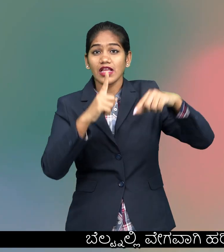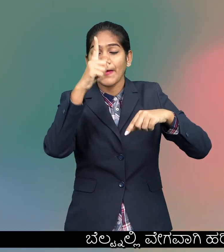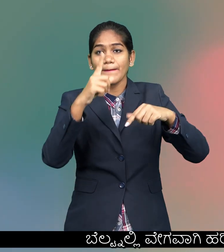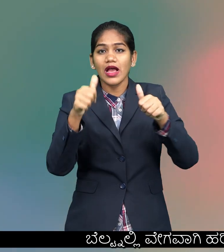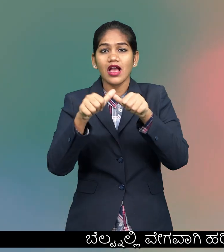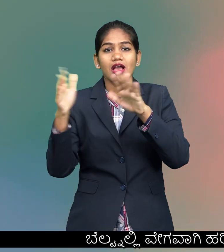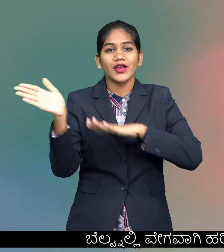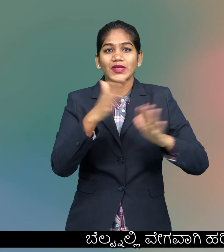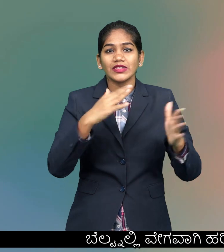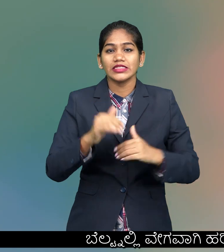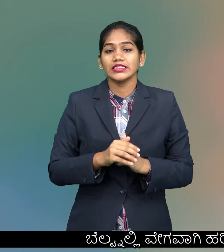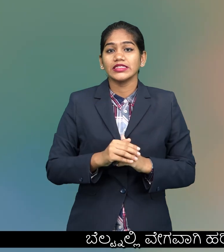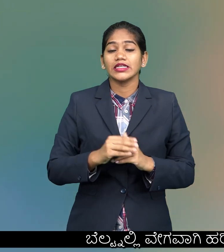ಹರಿಯುವ ಗಾಳಿಯ ಪ್ರವಾಹಗಳಾಗಿವೆ.